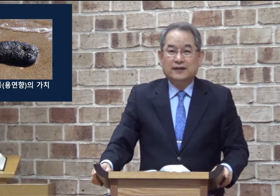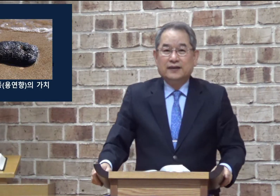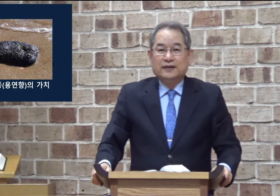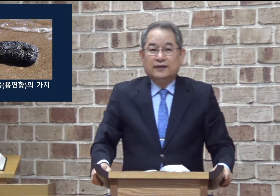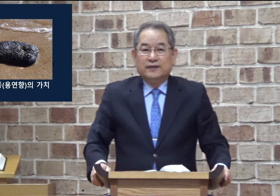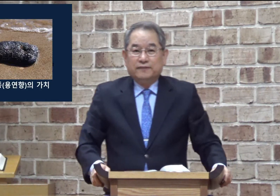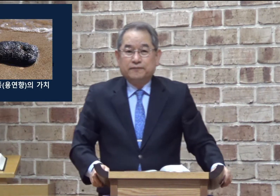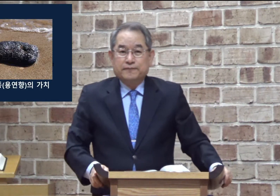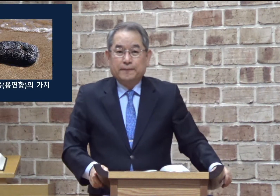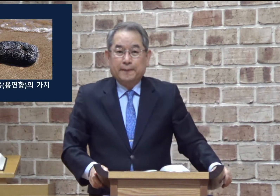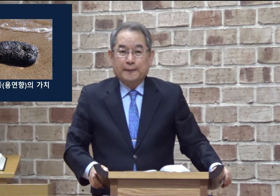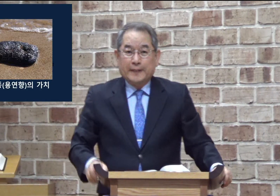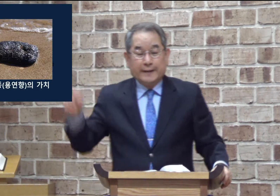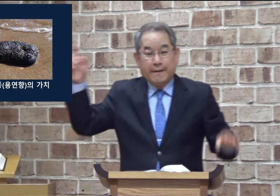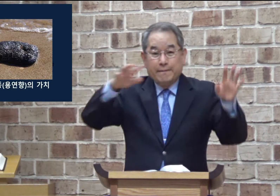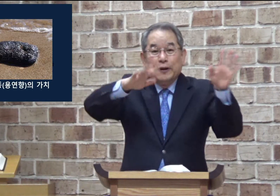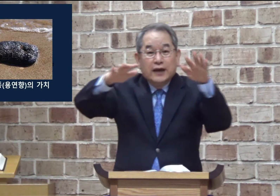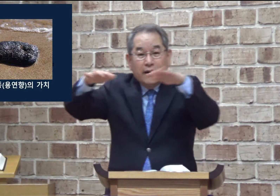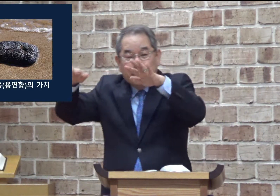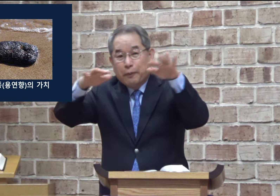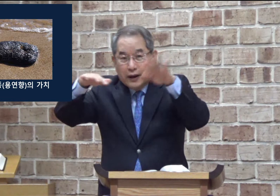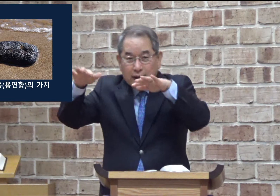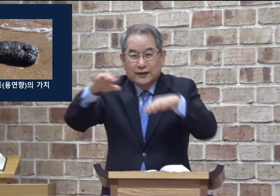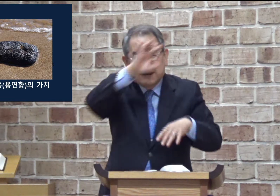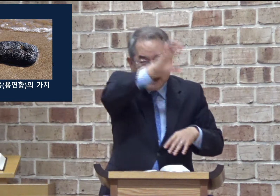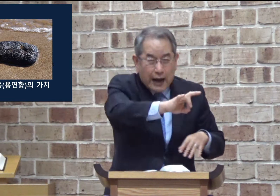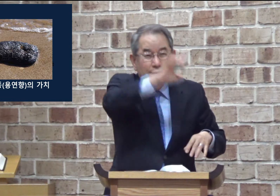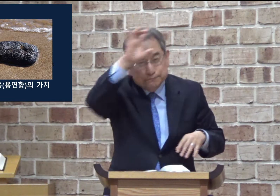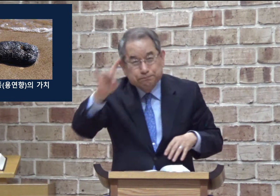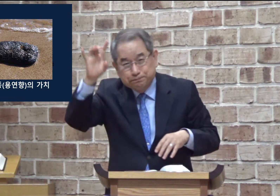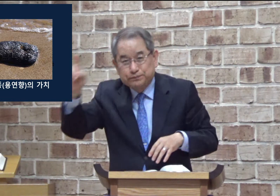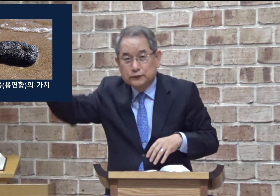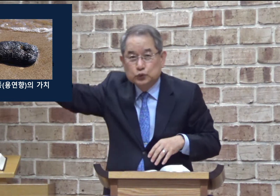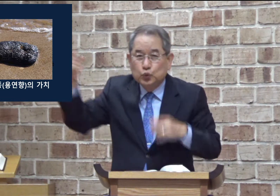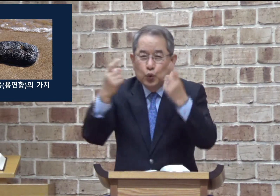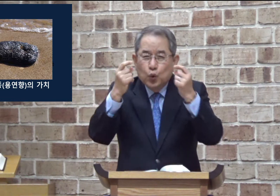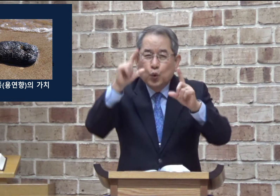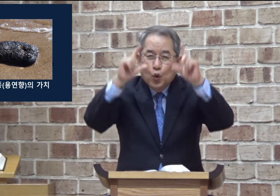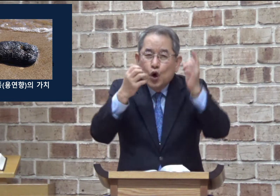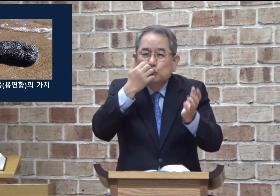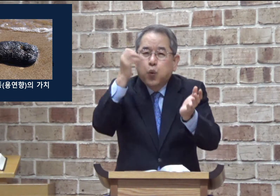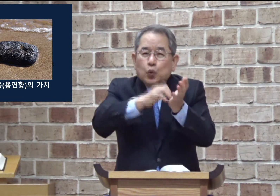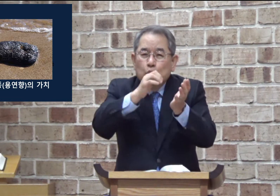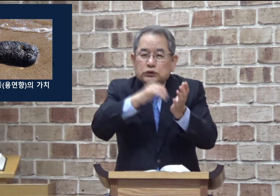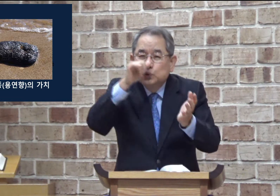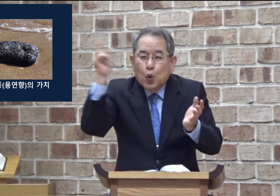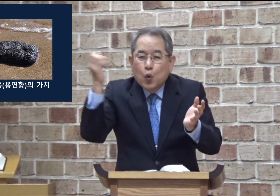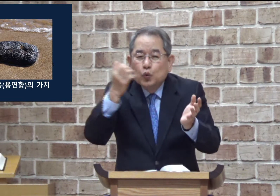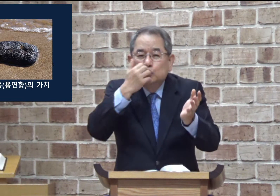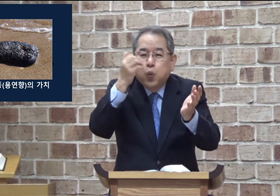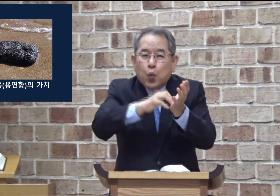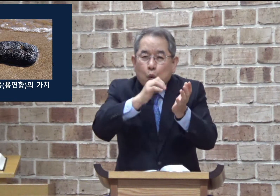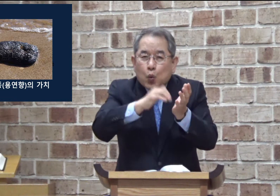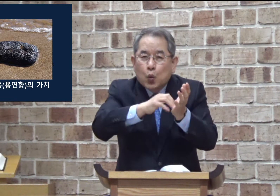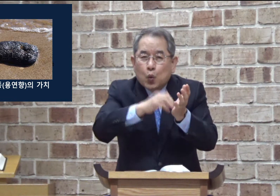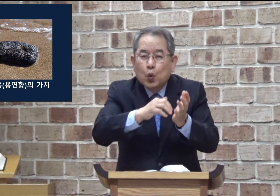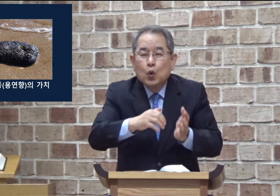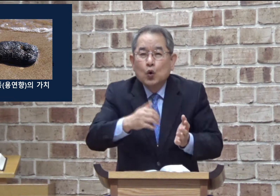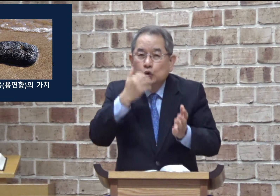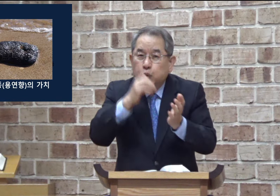바다에 가끔 이런 모습의 돌을 발견하곤 합니다. 이걸 가지면